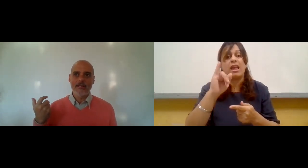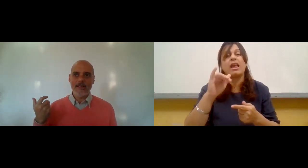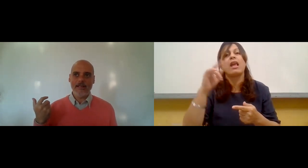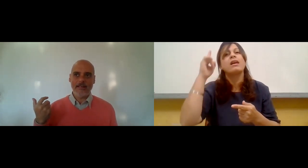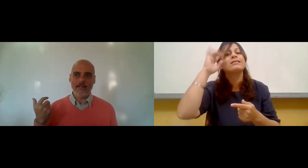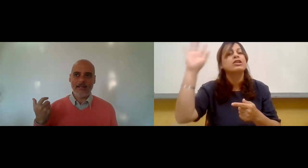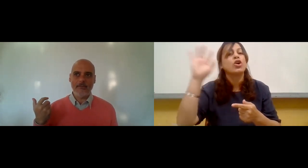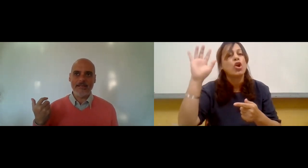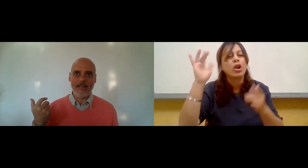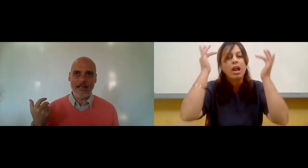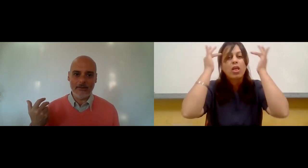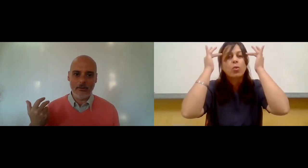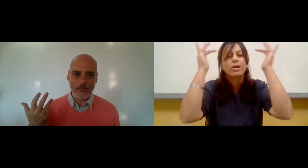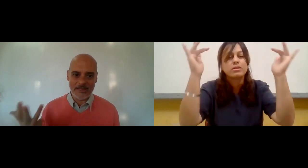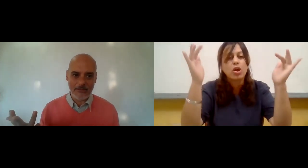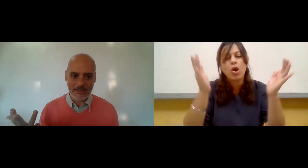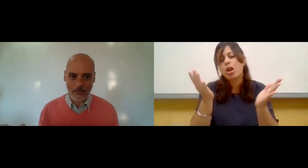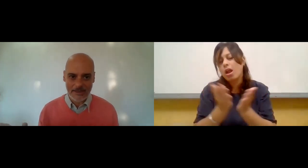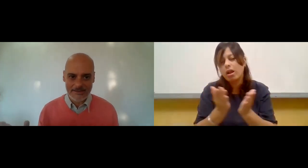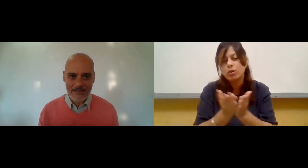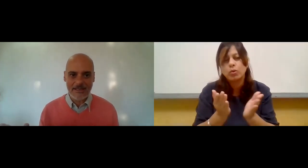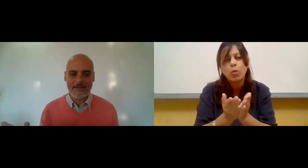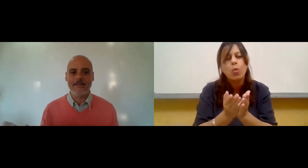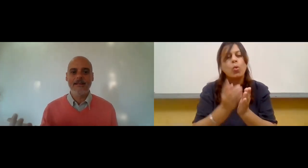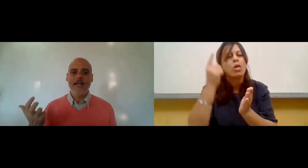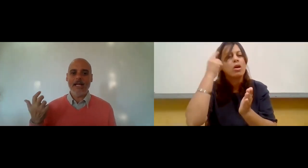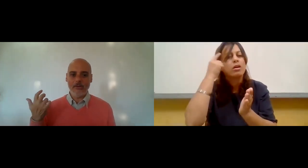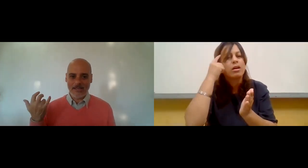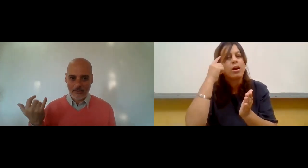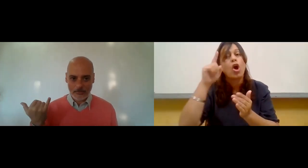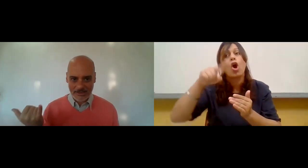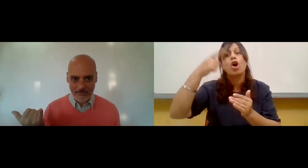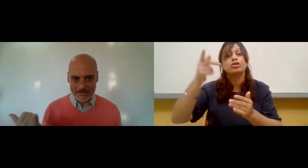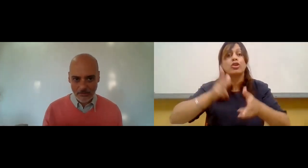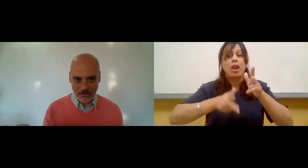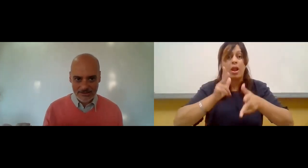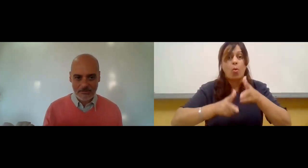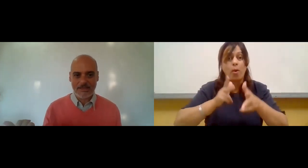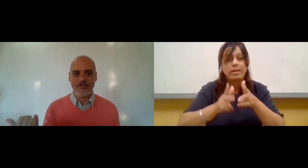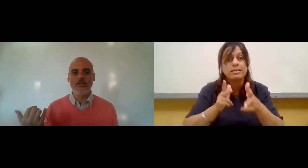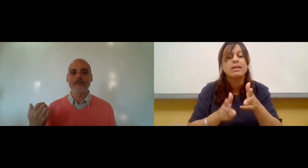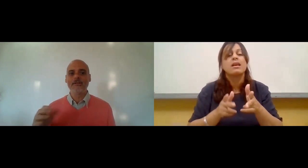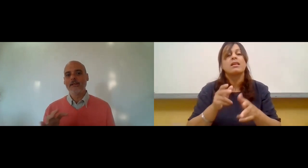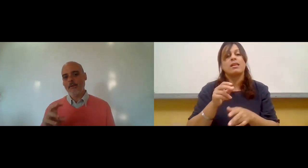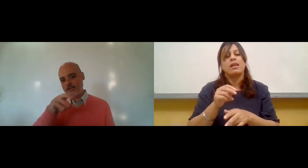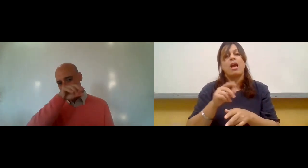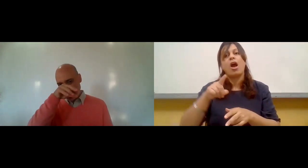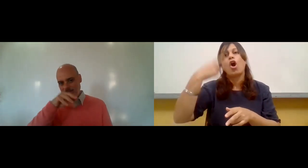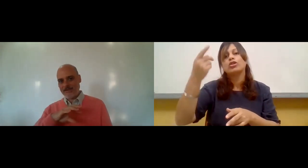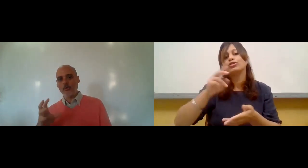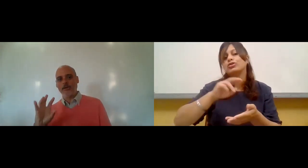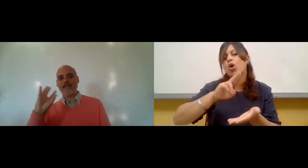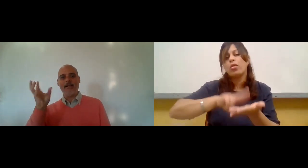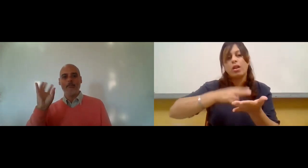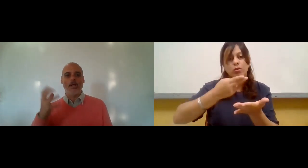educación, generalmente hay una optativa de lengua de señas, hay una optativa de traducción e interpretación. Bueno, eso más o